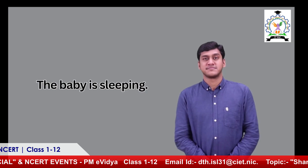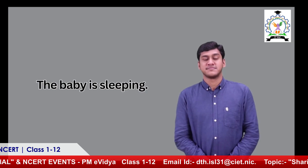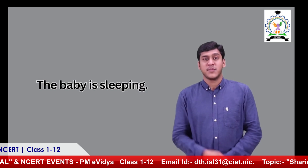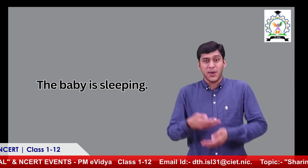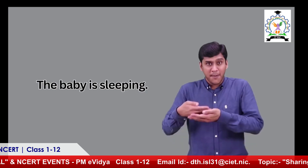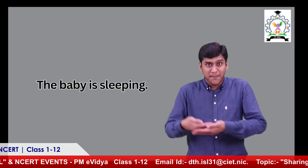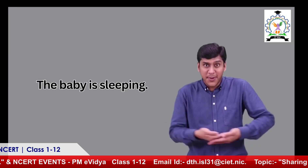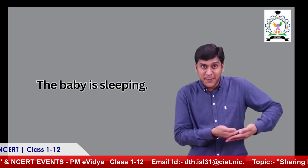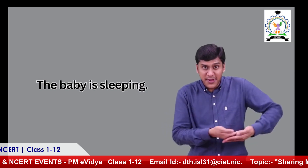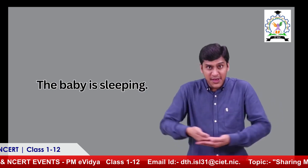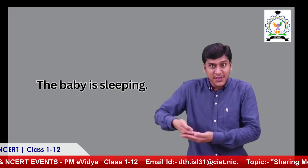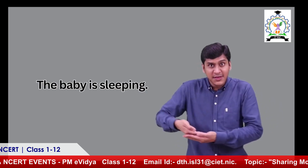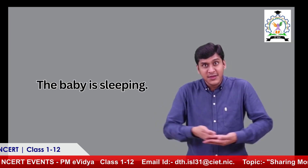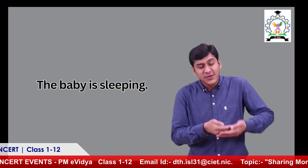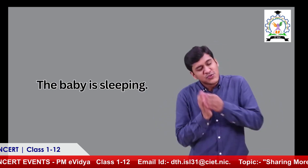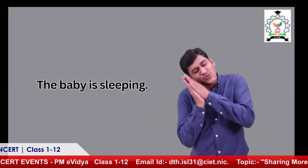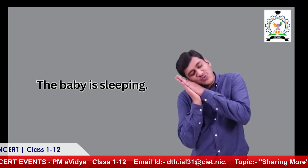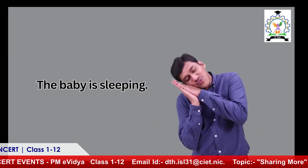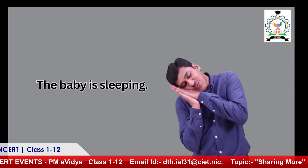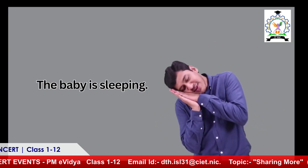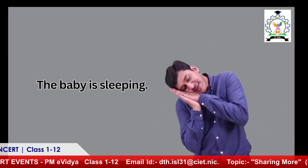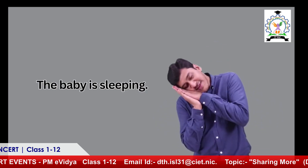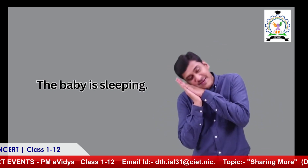बच्चा सो रहा है।